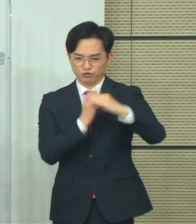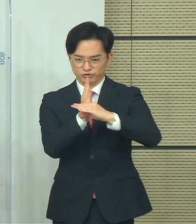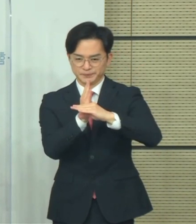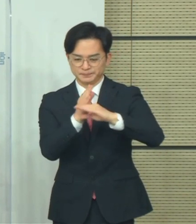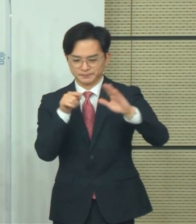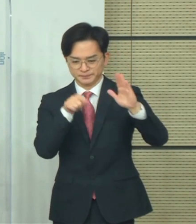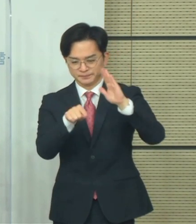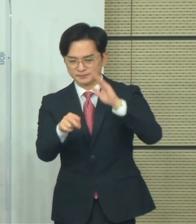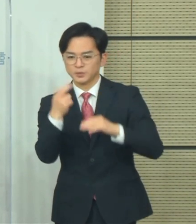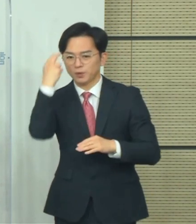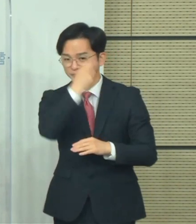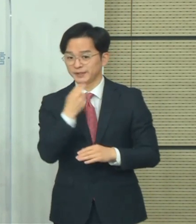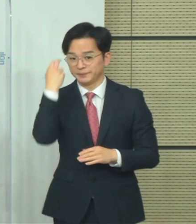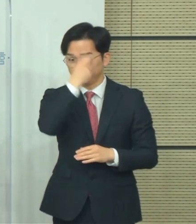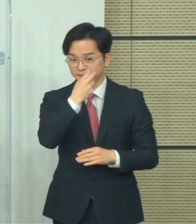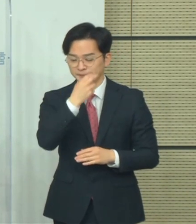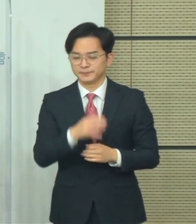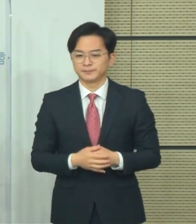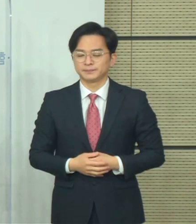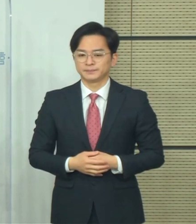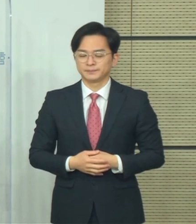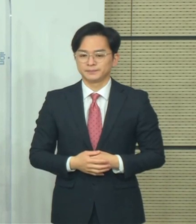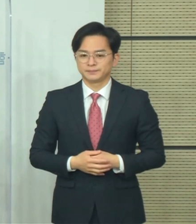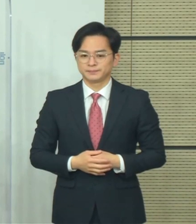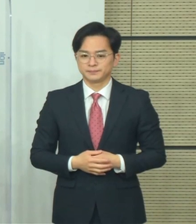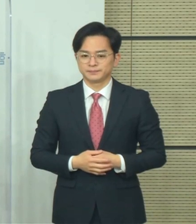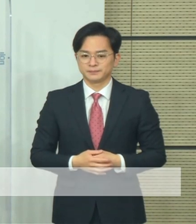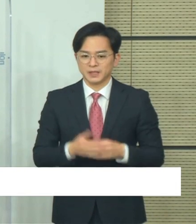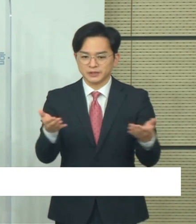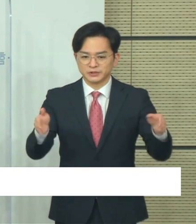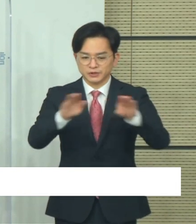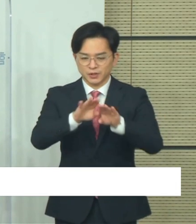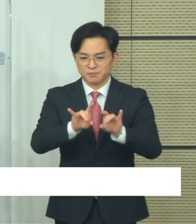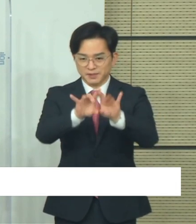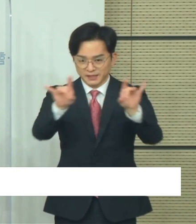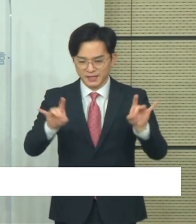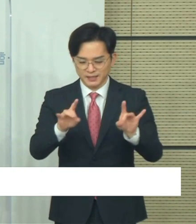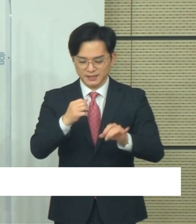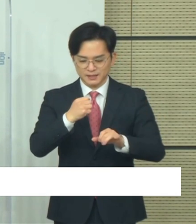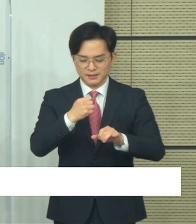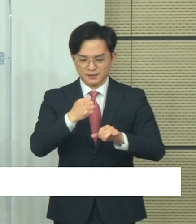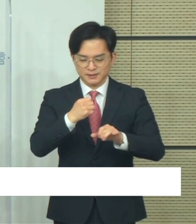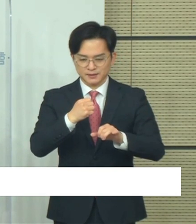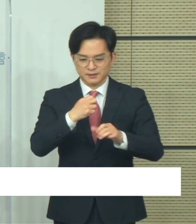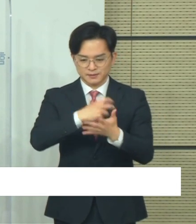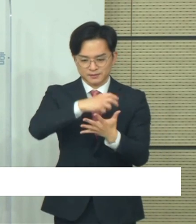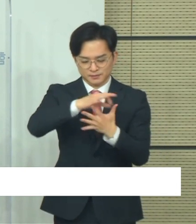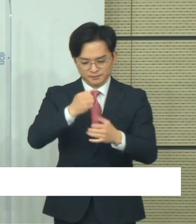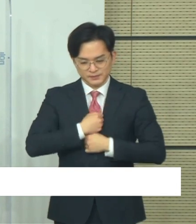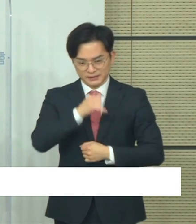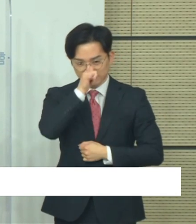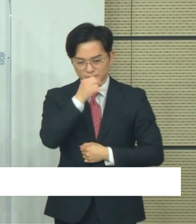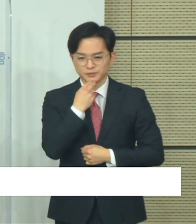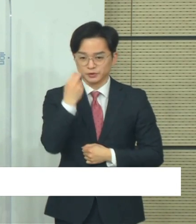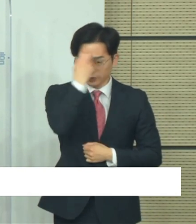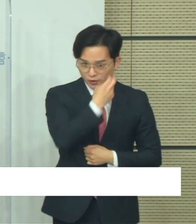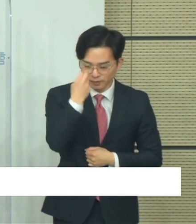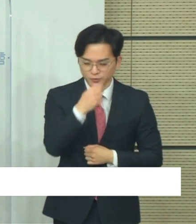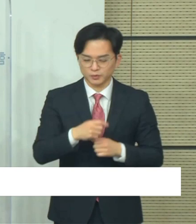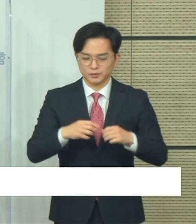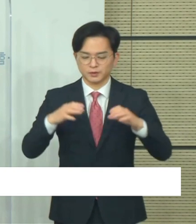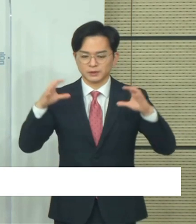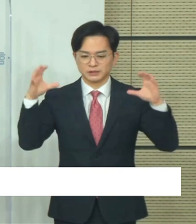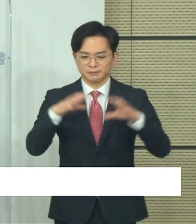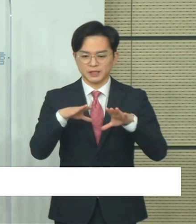시행합니다. 합동점검단은 시설별 방역수칙 준수 여부에 대한 점검을 시행하고 집합금지 위반